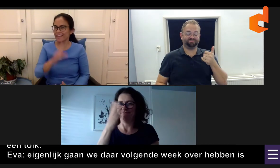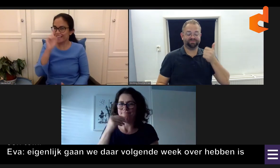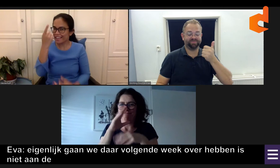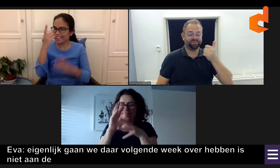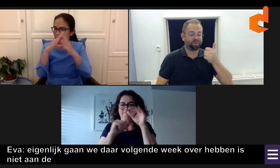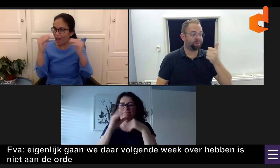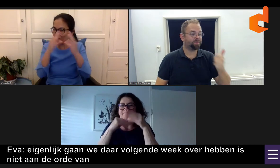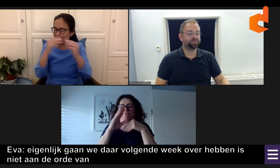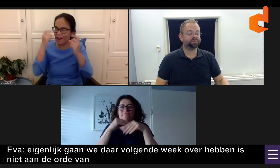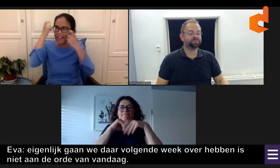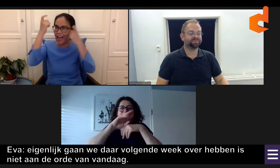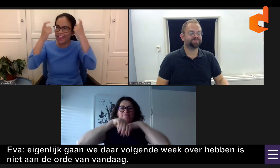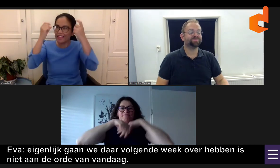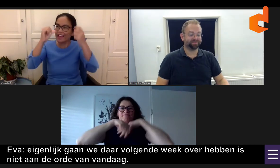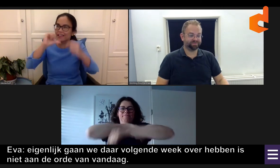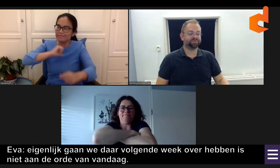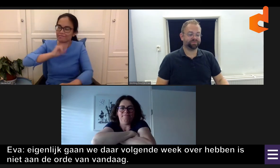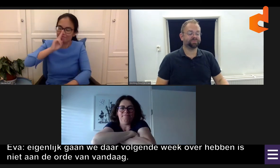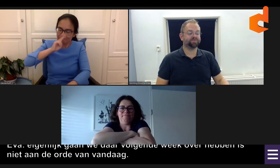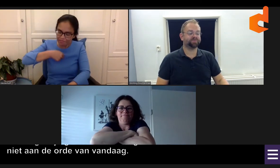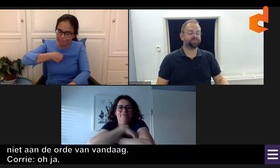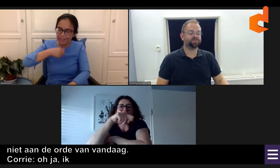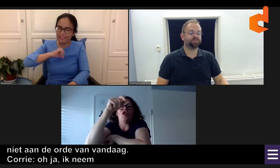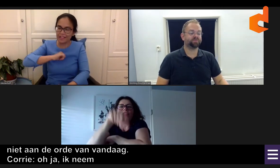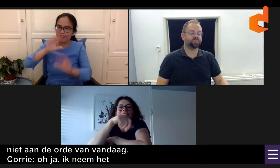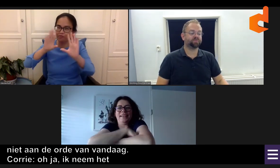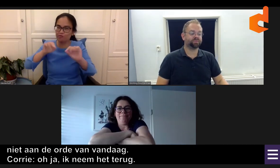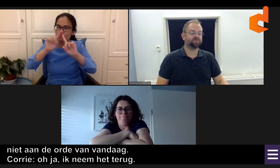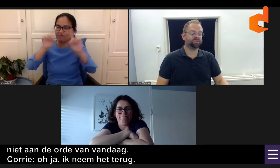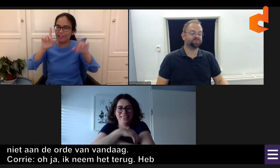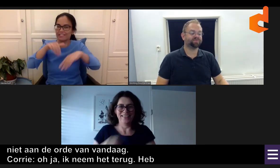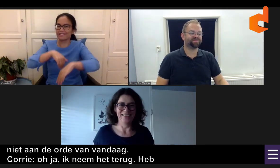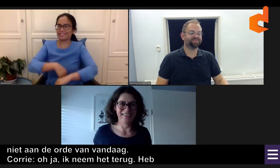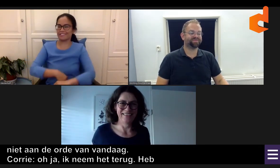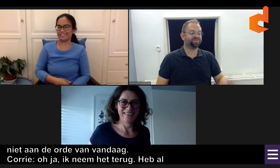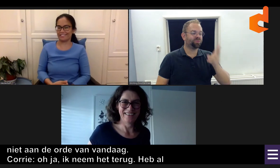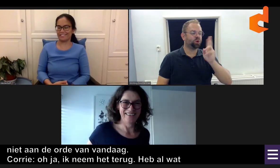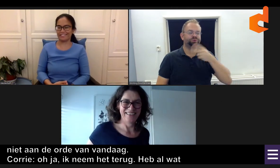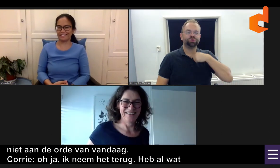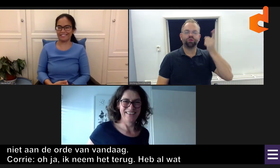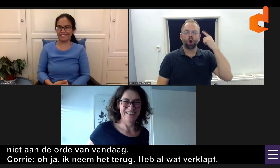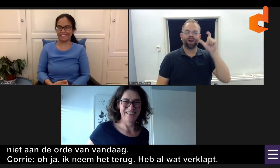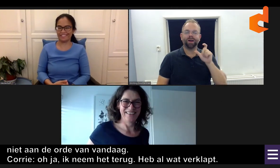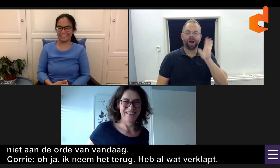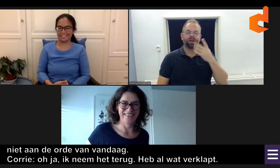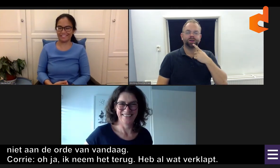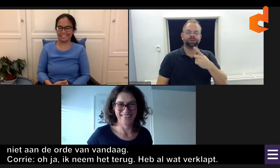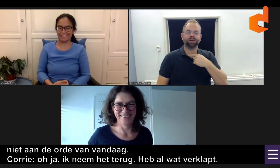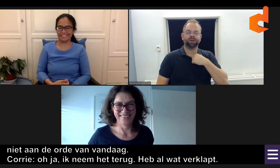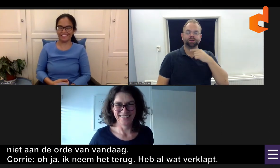ik heb al iets verklapt. Okay. Ik neem het terug. Het is eerst even huiswerk voor de kijkers natuurlijk, om eens te kijken wat ze zelf kunnen doen.